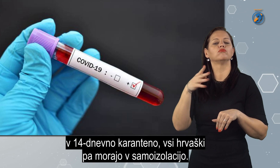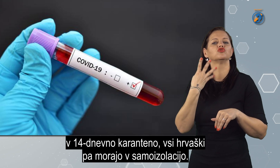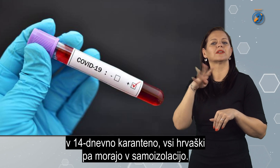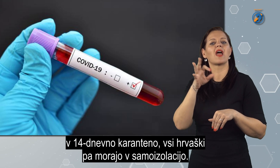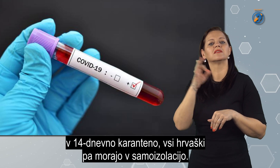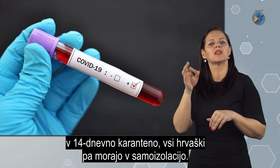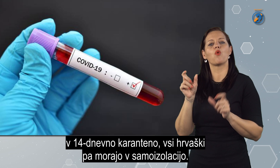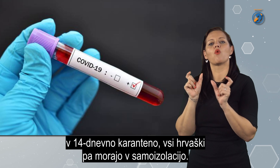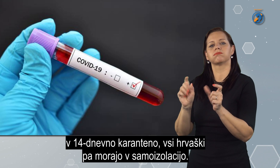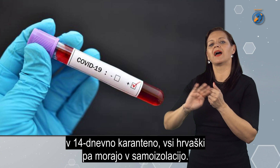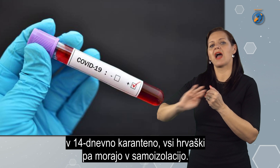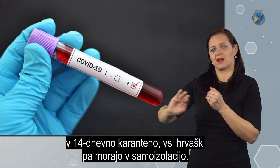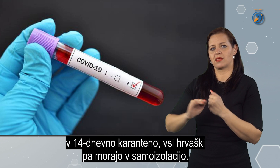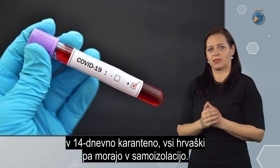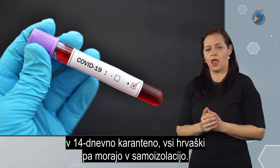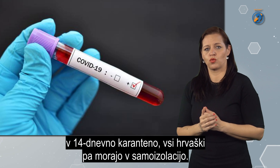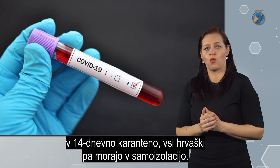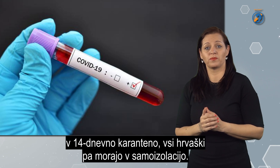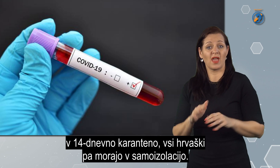Vsi hrvaški pa morajo v samoizolacijo.